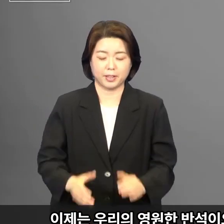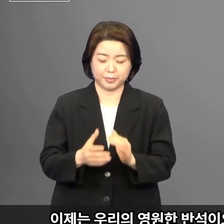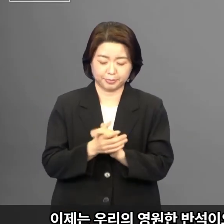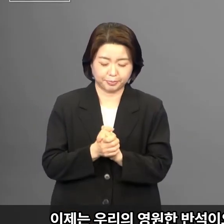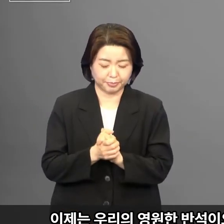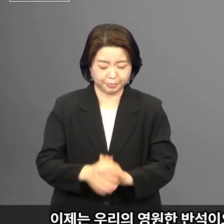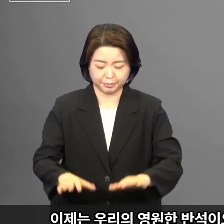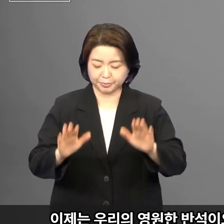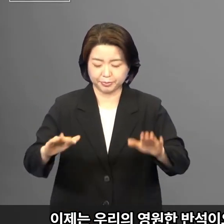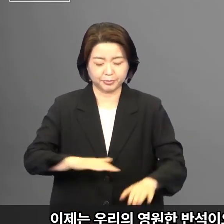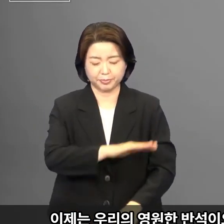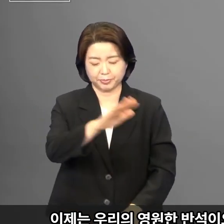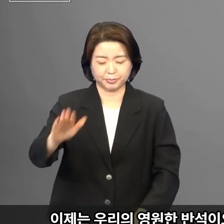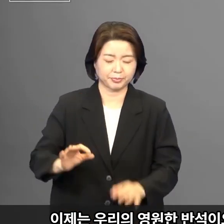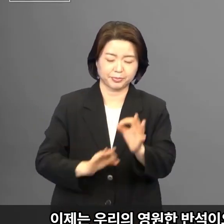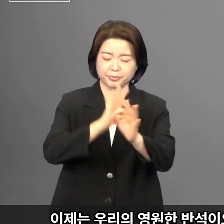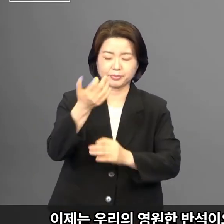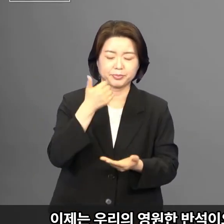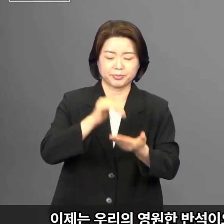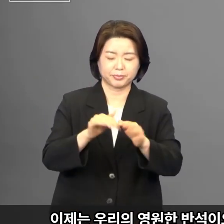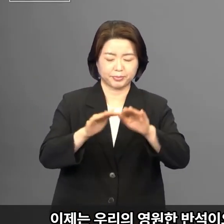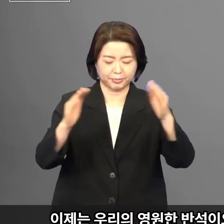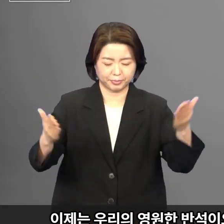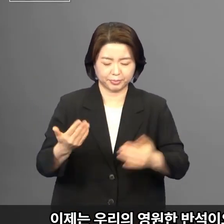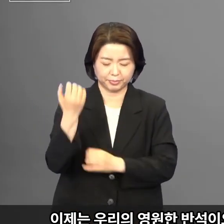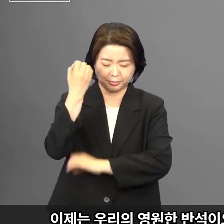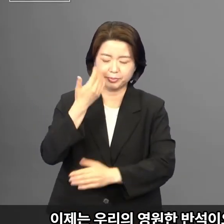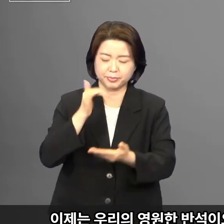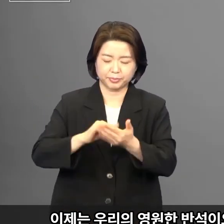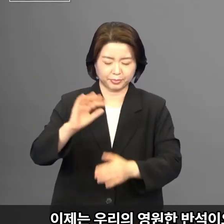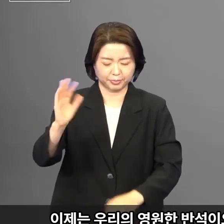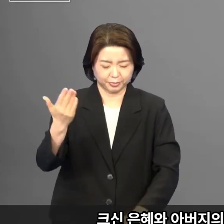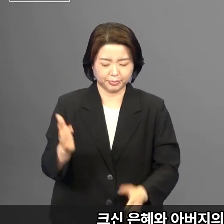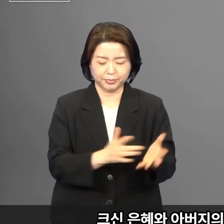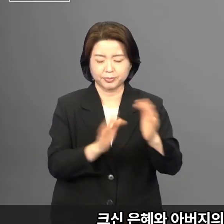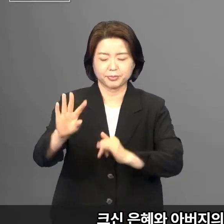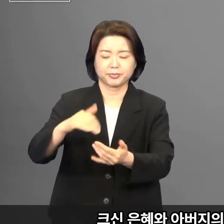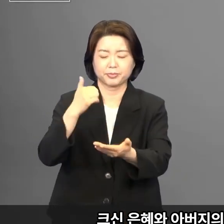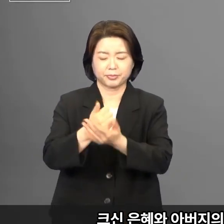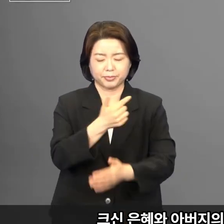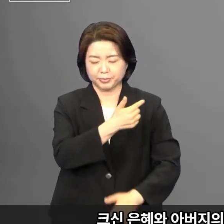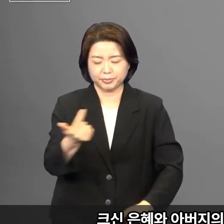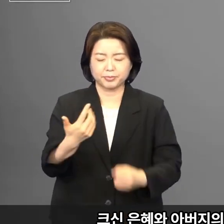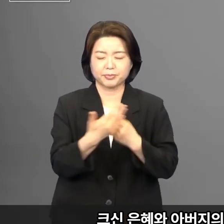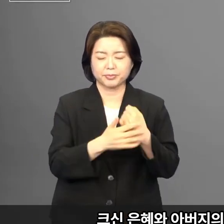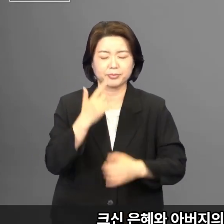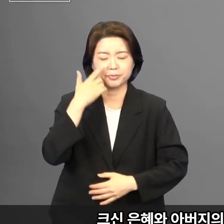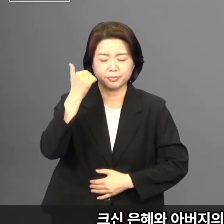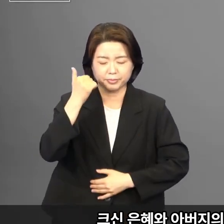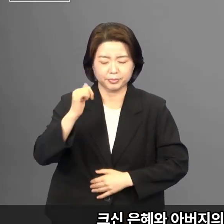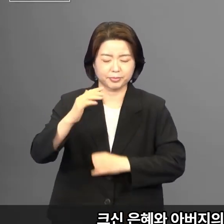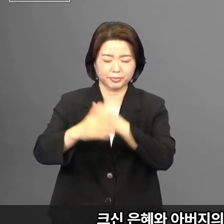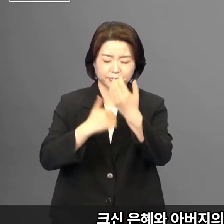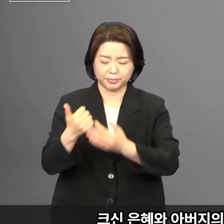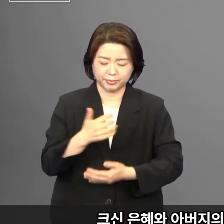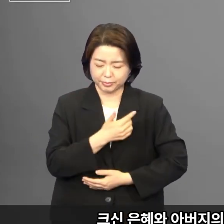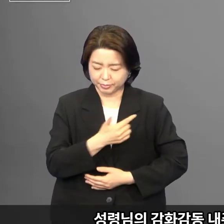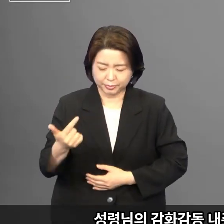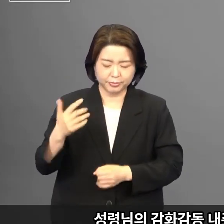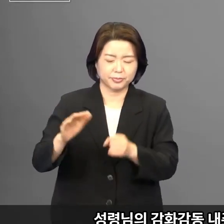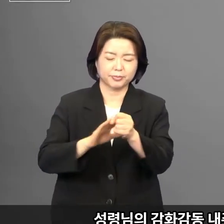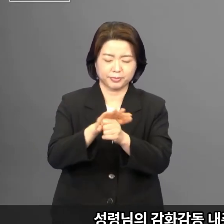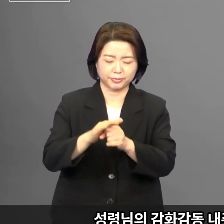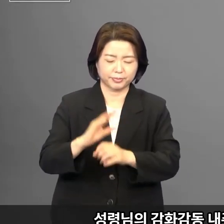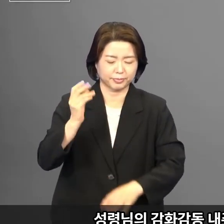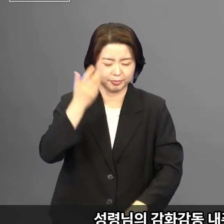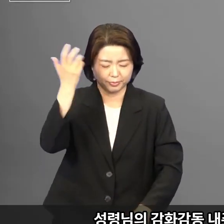축도하겠습니다. 이제는 우리의 영원한 반석이요 모퉁이들 되시는 예수 그리스도의 크신 은혜와 아버지 하나님의 측량할 수 없는 사랑하심과